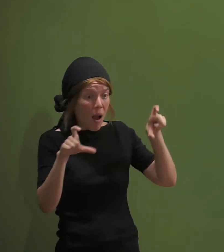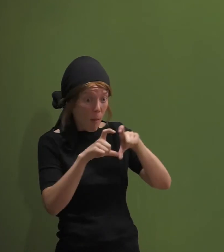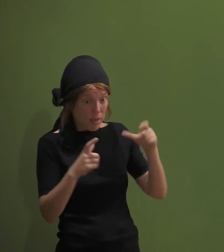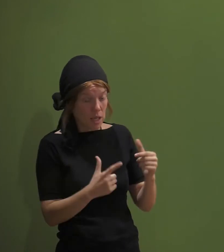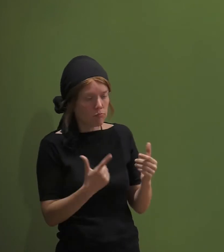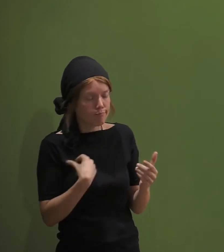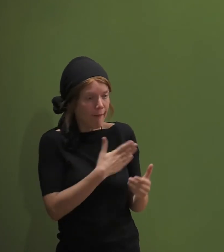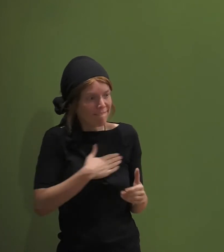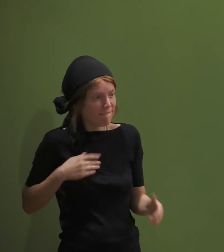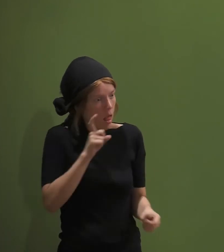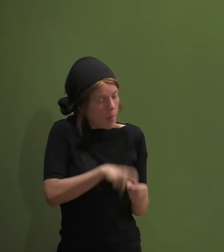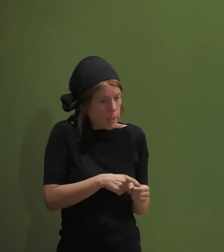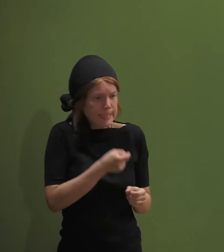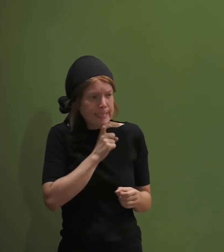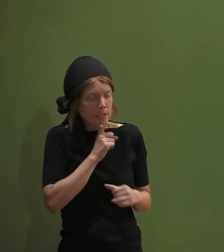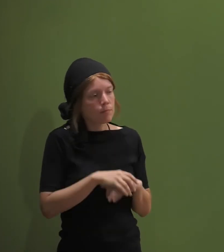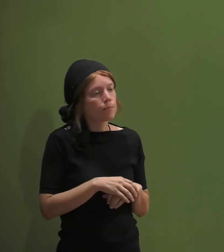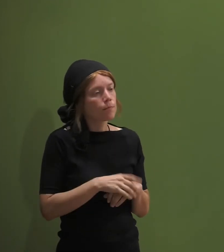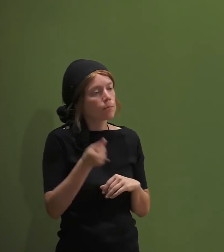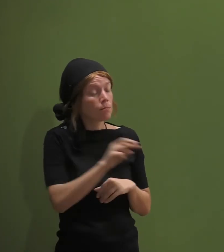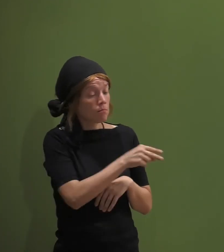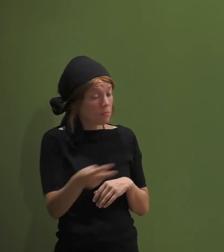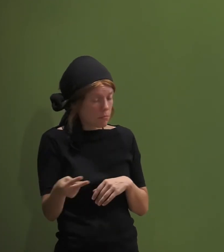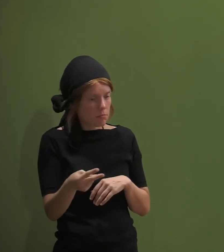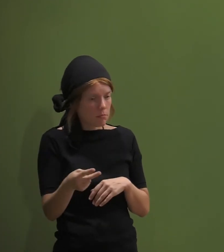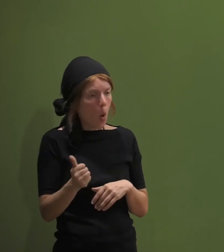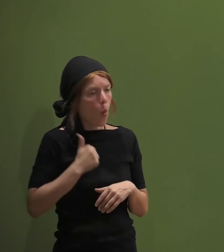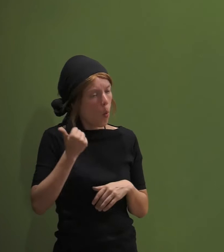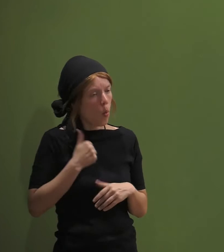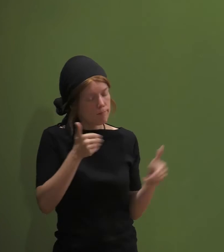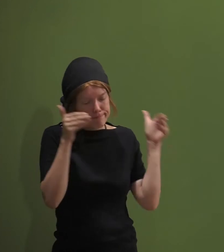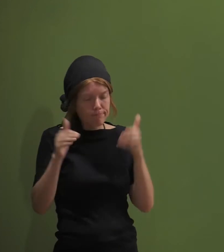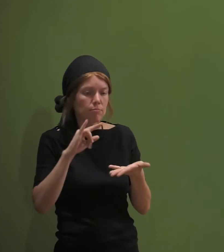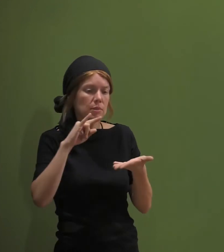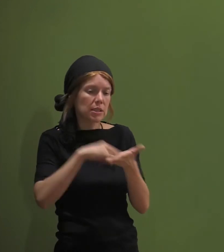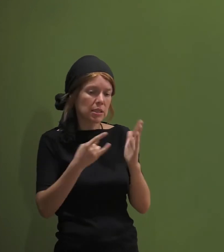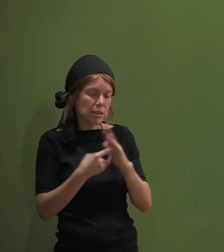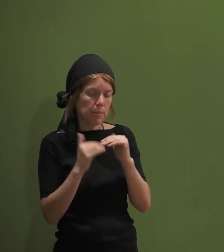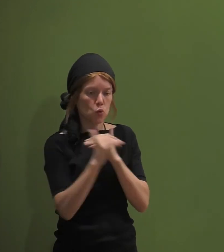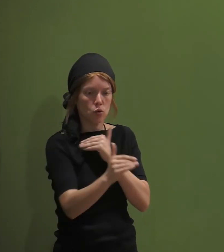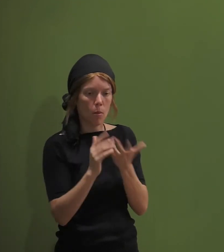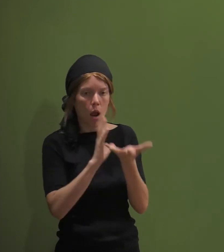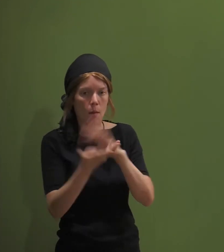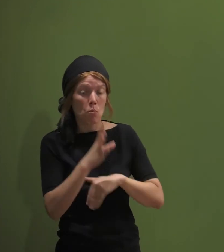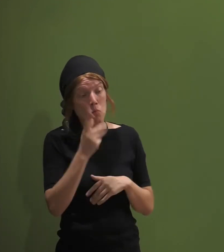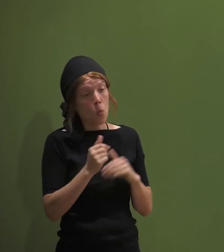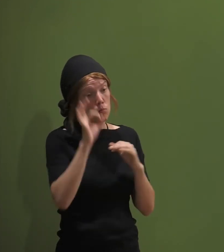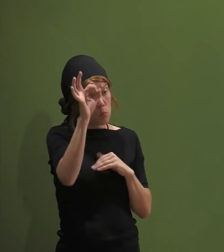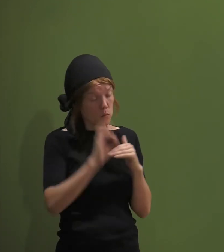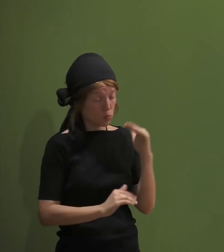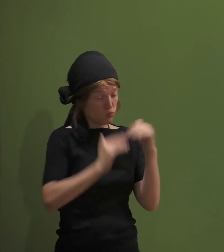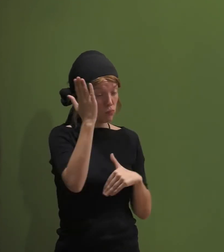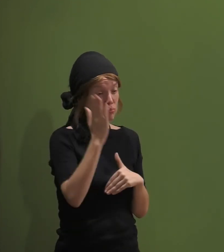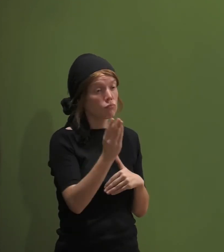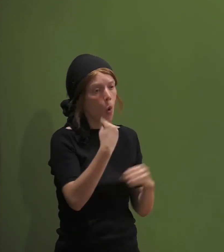implicadas. Estos resultados revelan interesantes oportunidades en el cambio hacia un sistema sostenible, tanto por el elevado porcentaje de